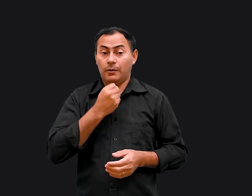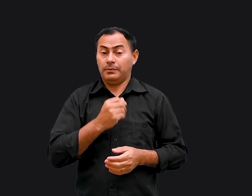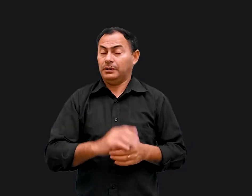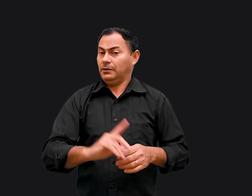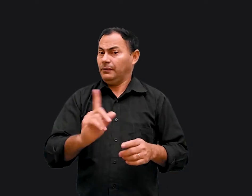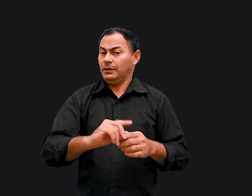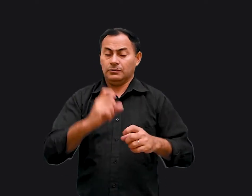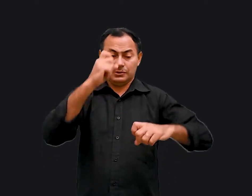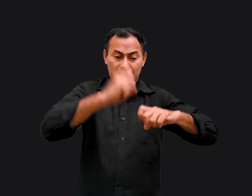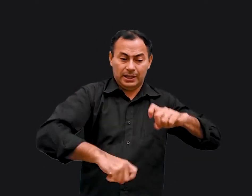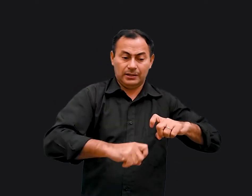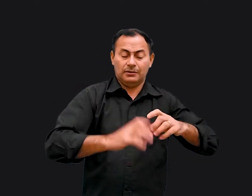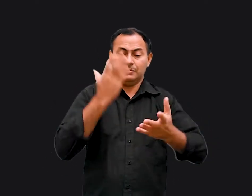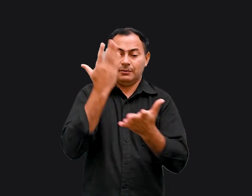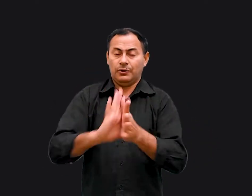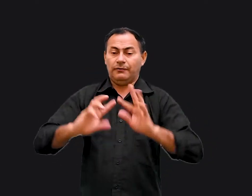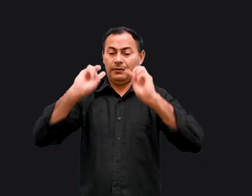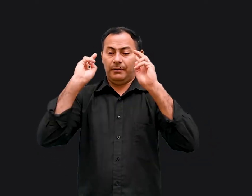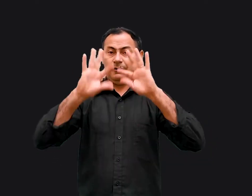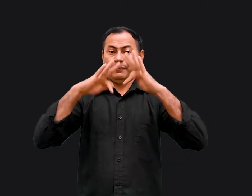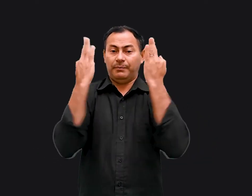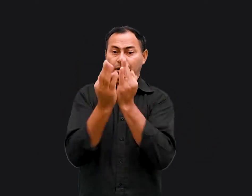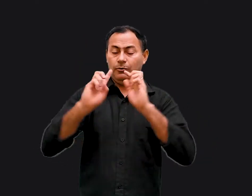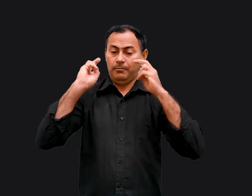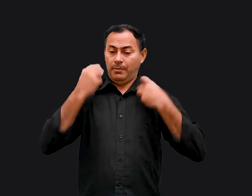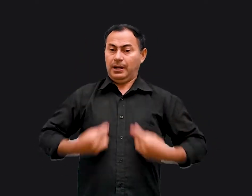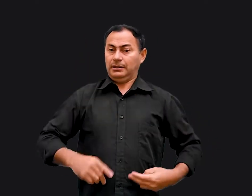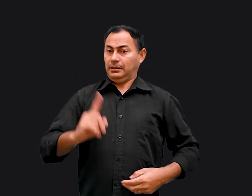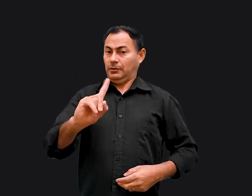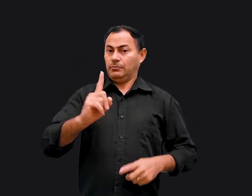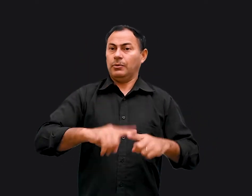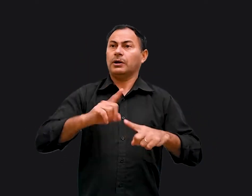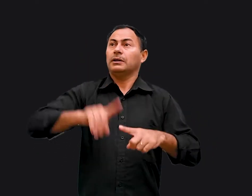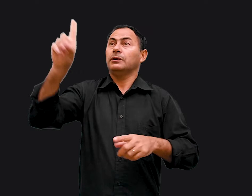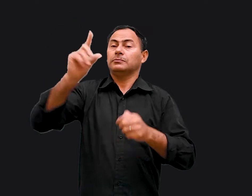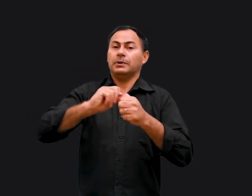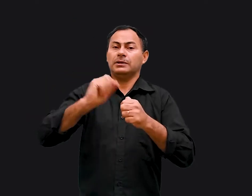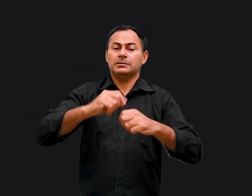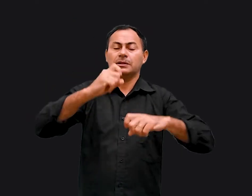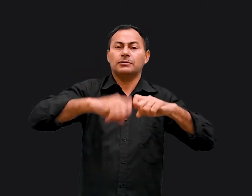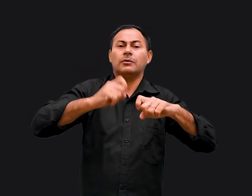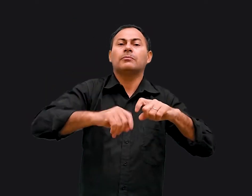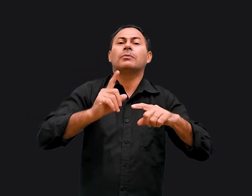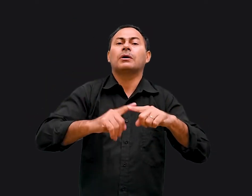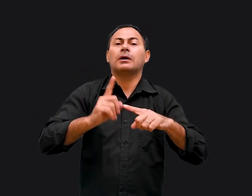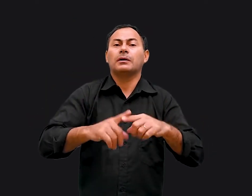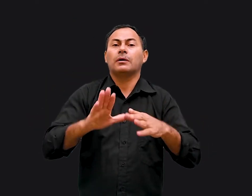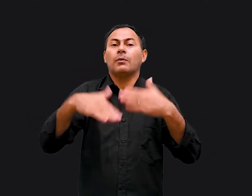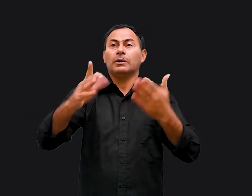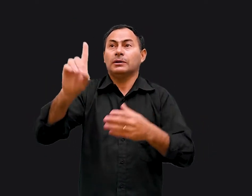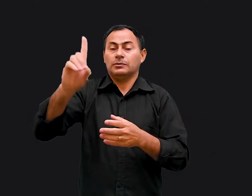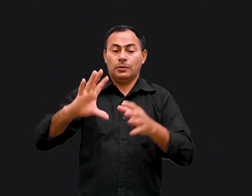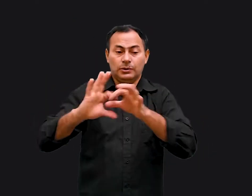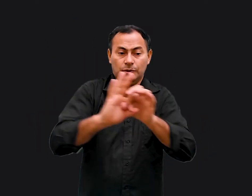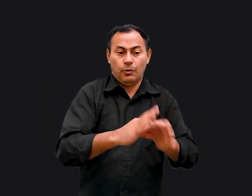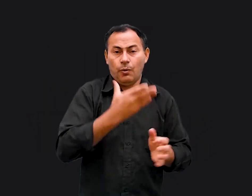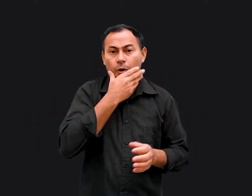que derrubou a família humana. Por que Deus os fez sexuais? Porque quando Deus uniu o homem e a mulher,